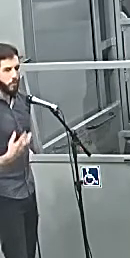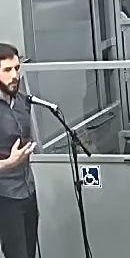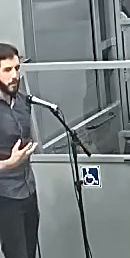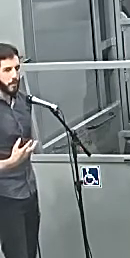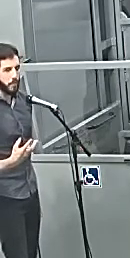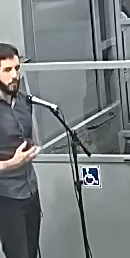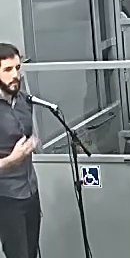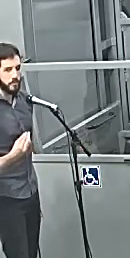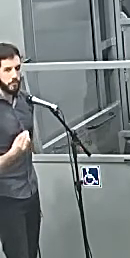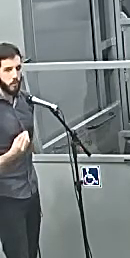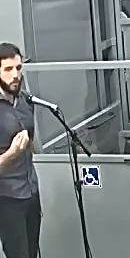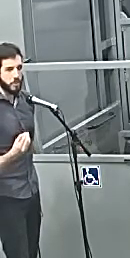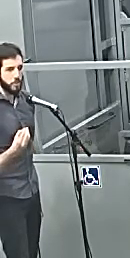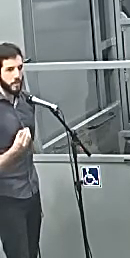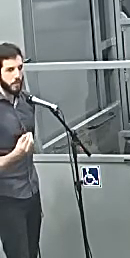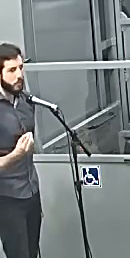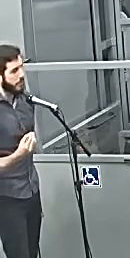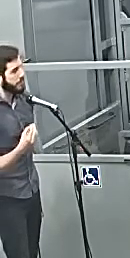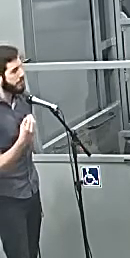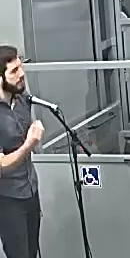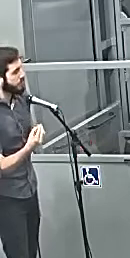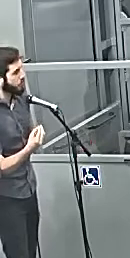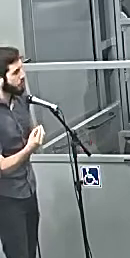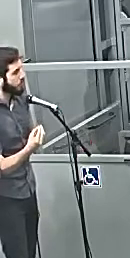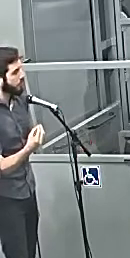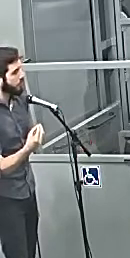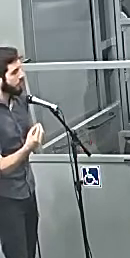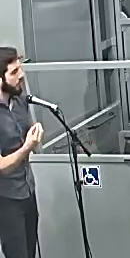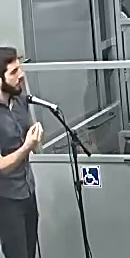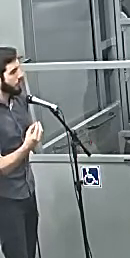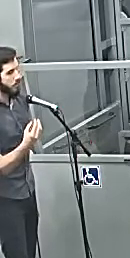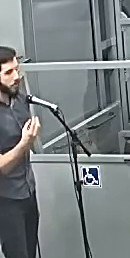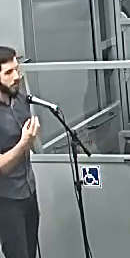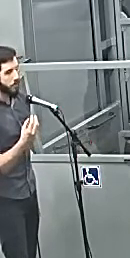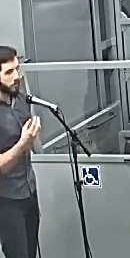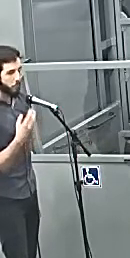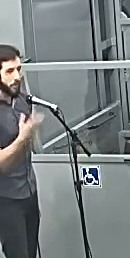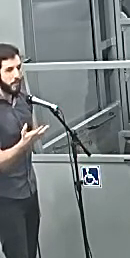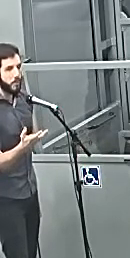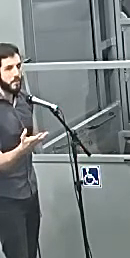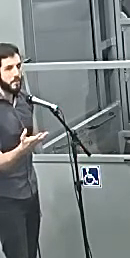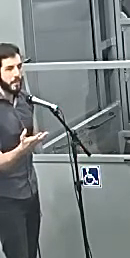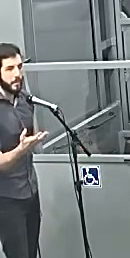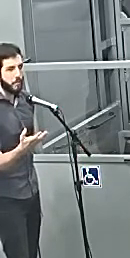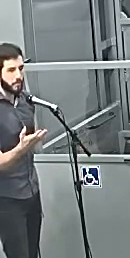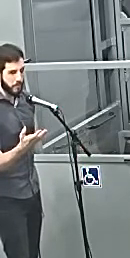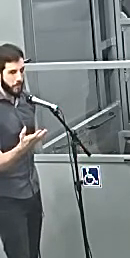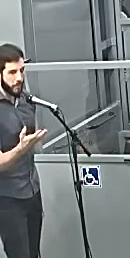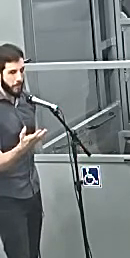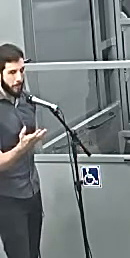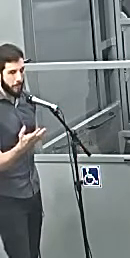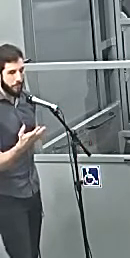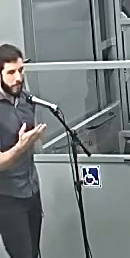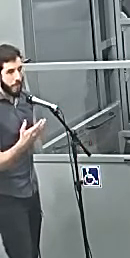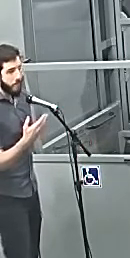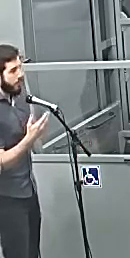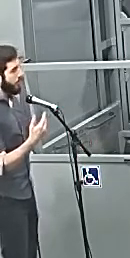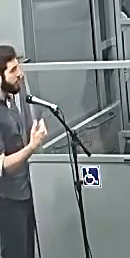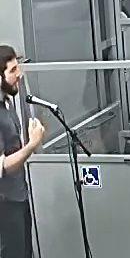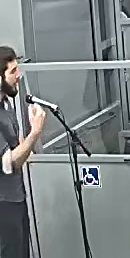de mercado mas quando a gente trata do interesse cívico por que não ensinar libras também